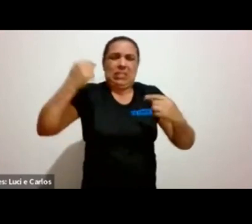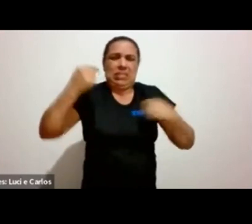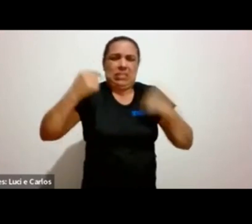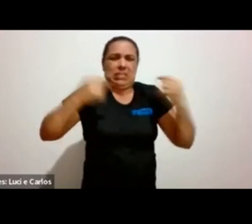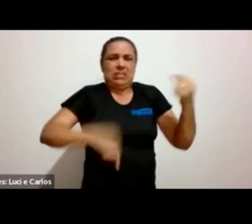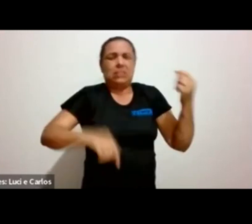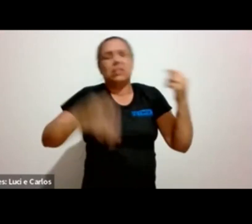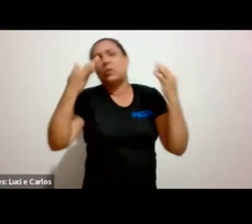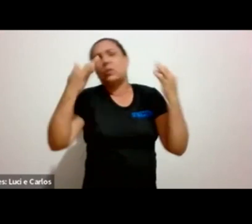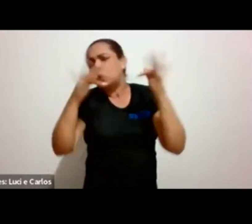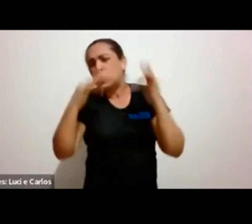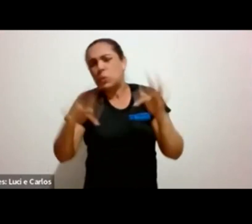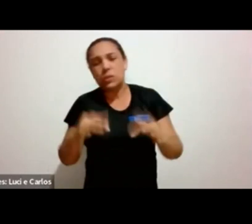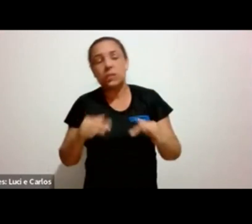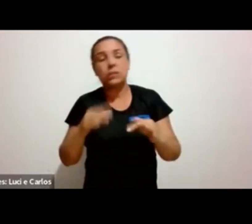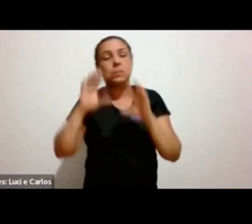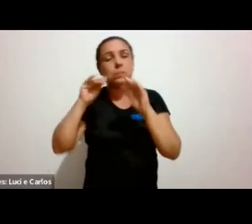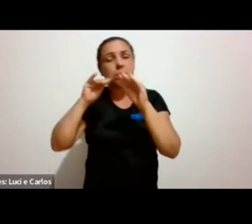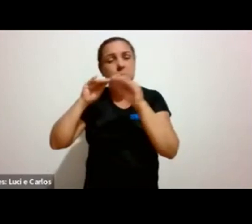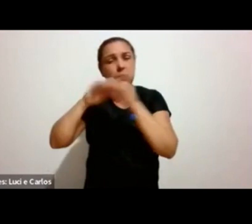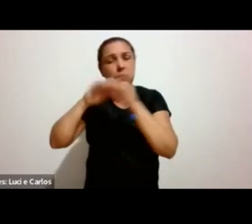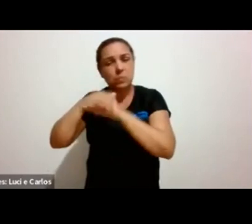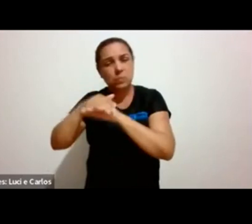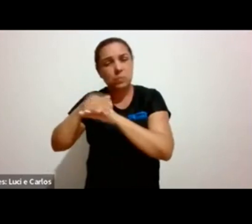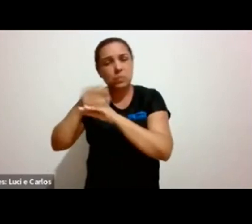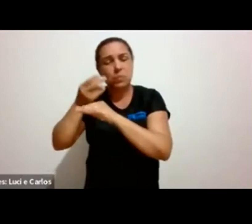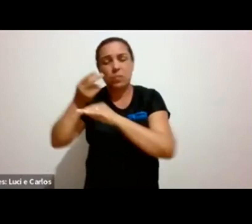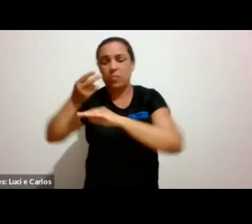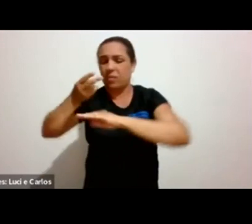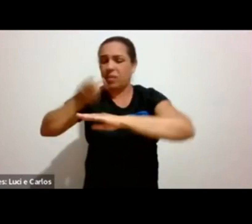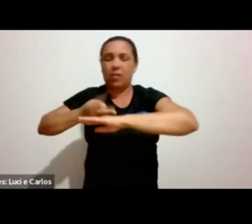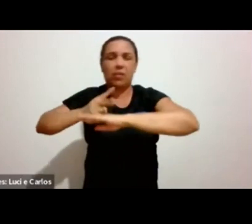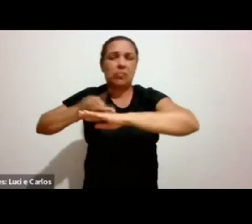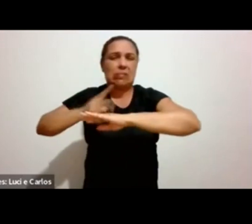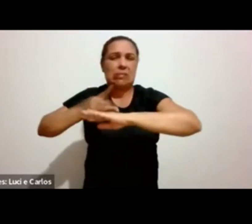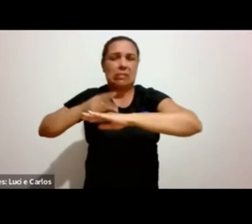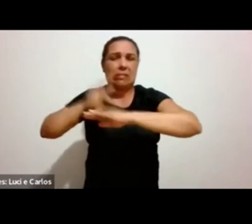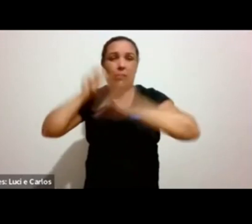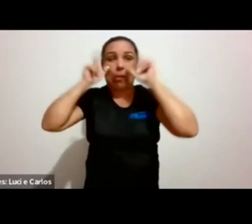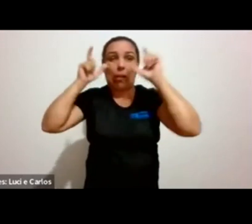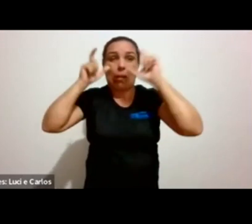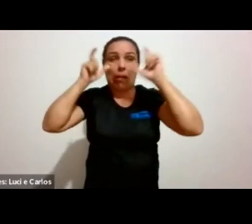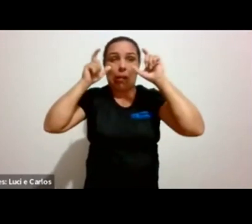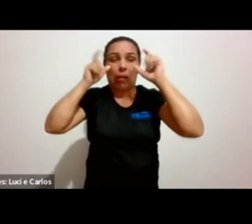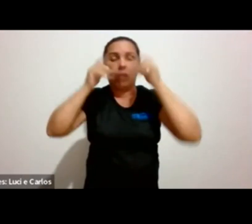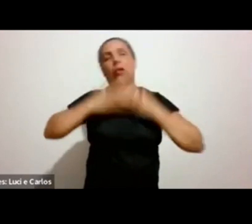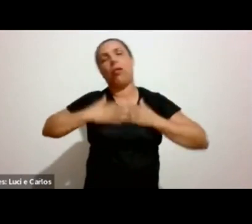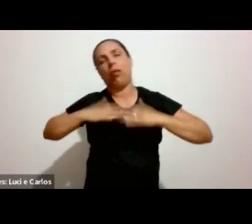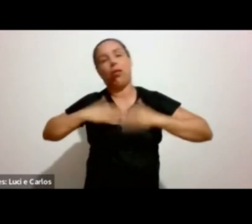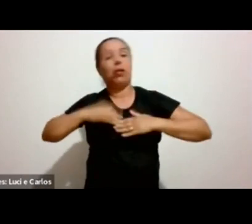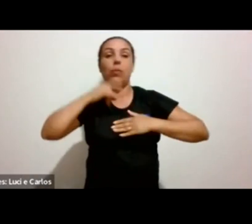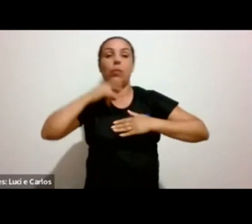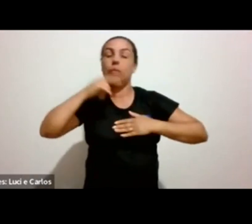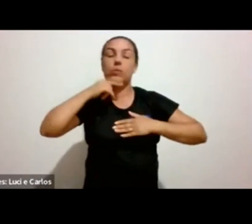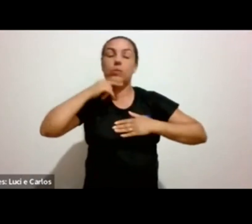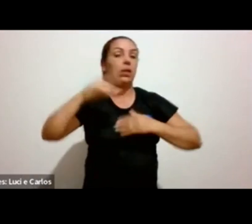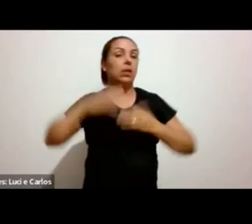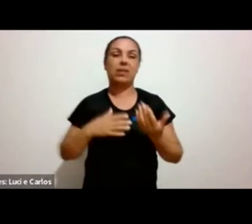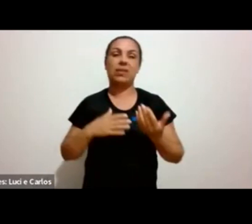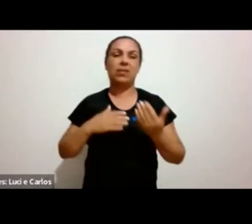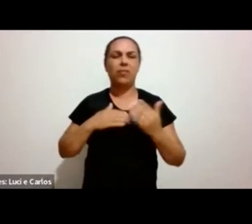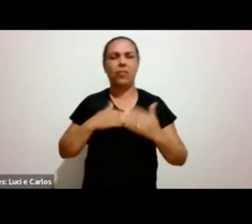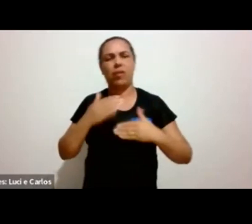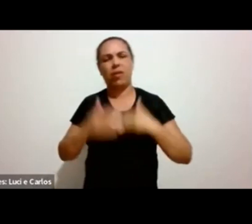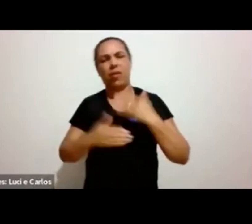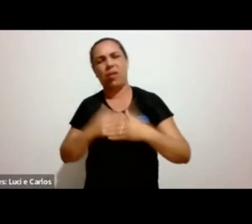insônia crônica. Quem tem dor não dorme direito, não consegue relaxar, tá? Então, é uma síndrome